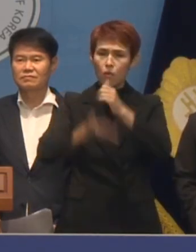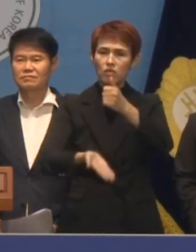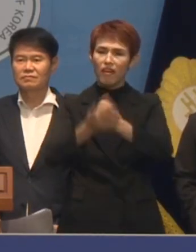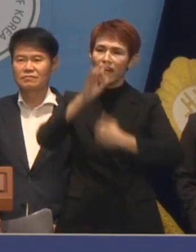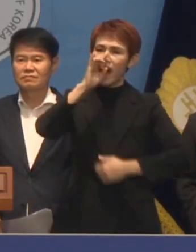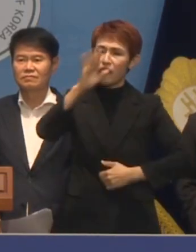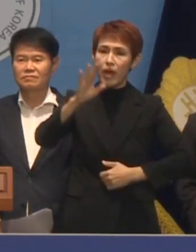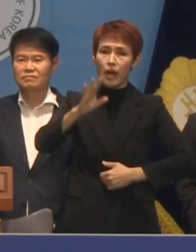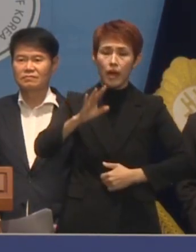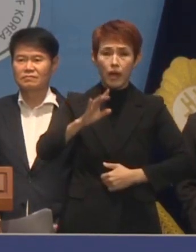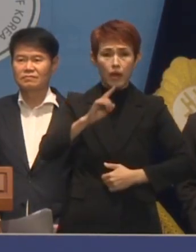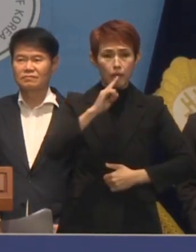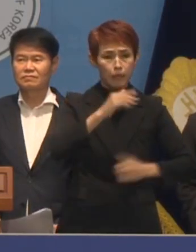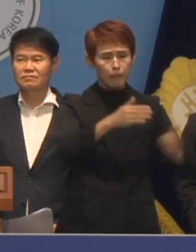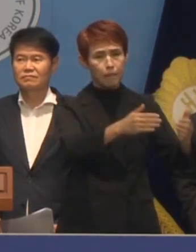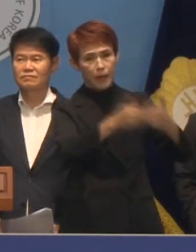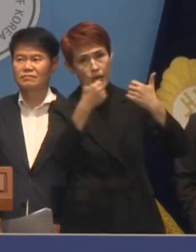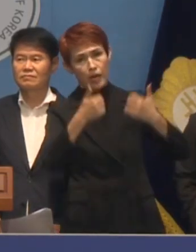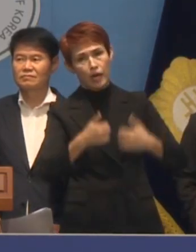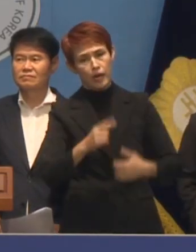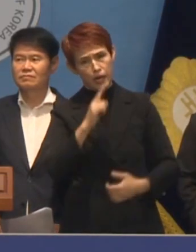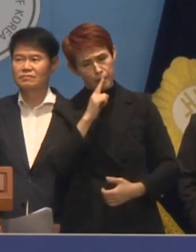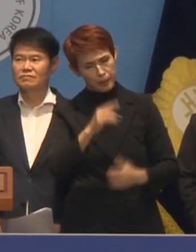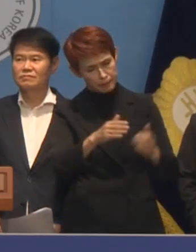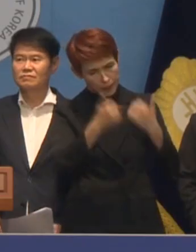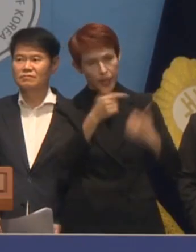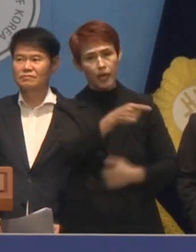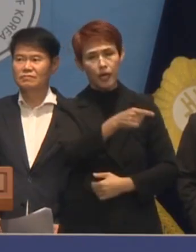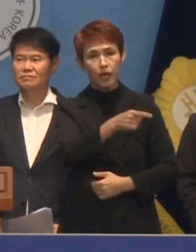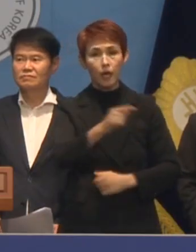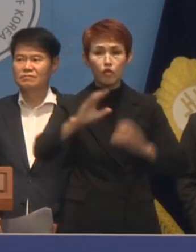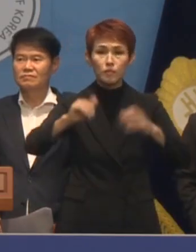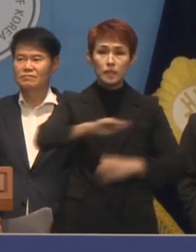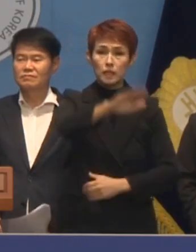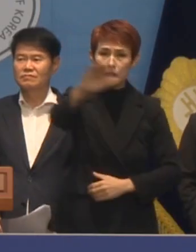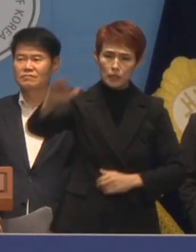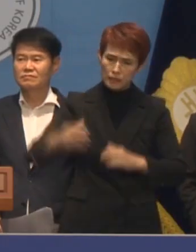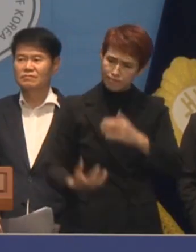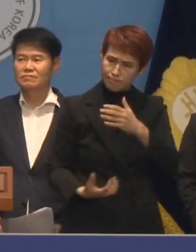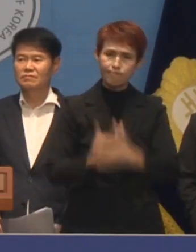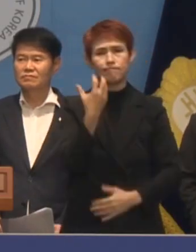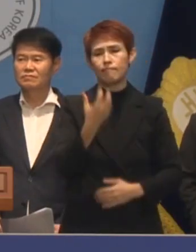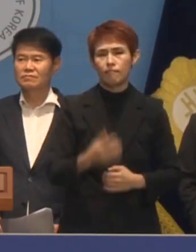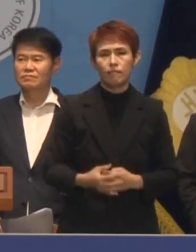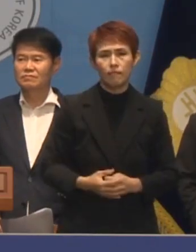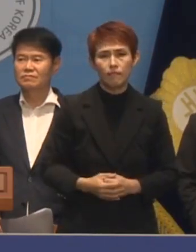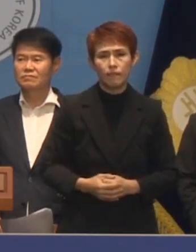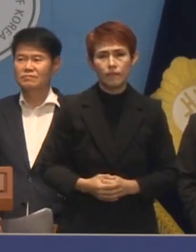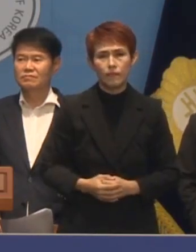사자 명예훼손과 폐륜 망언으로 국민들의 분노를 사고 있습니다.